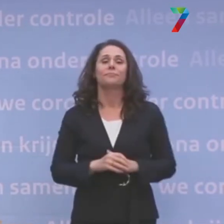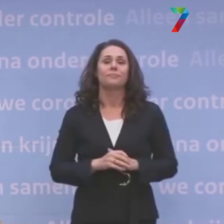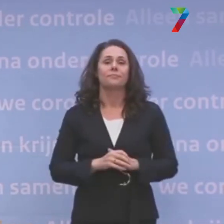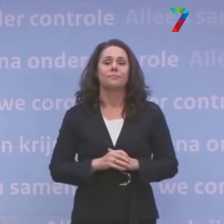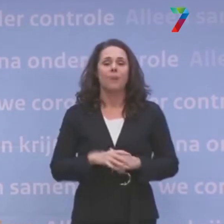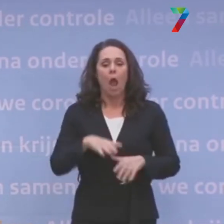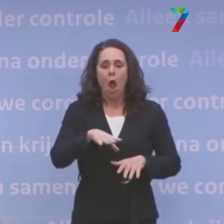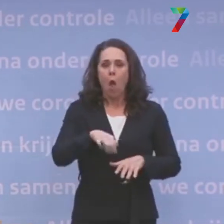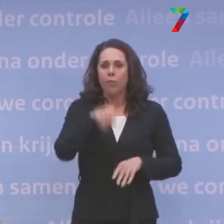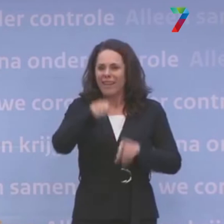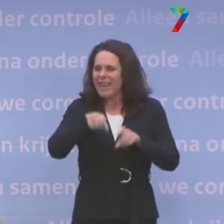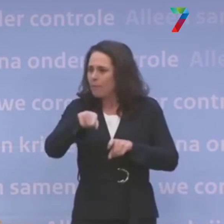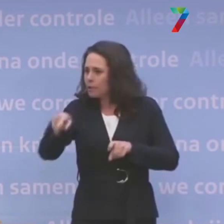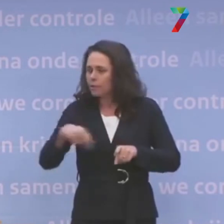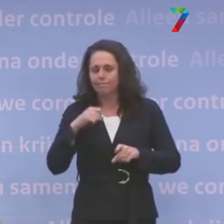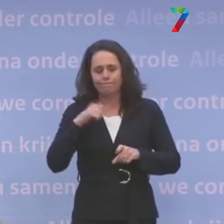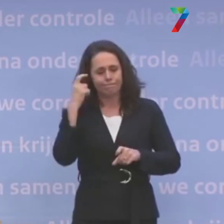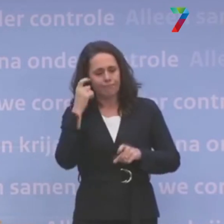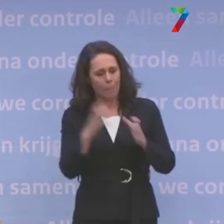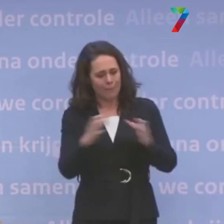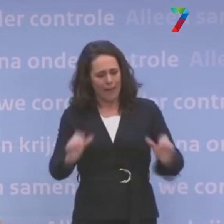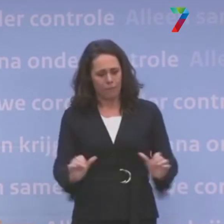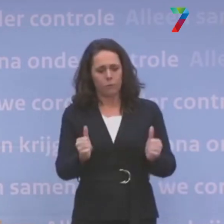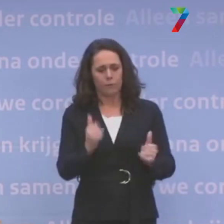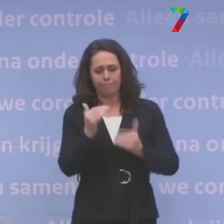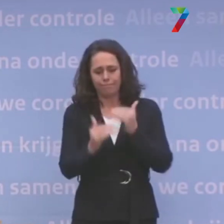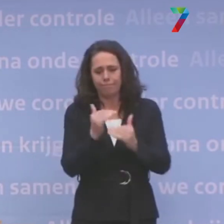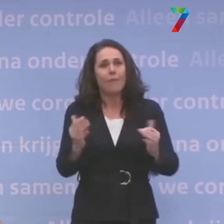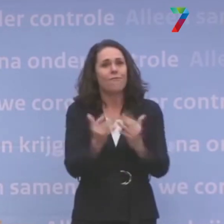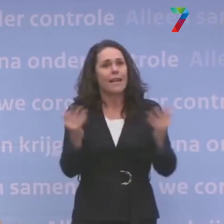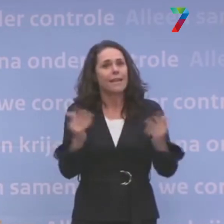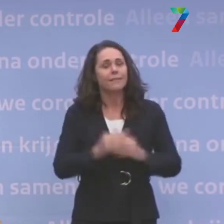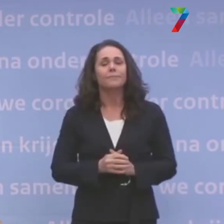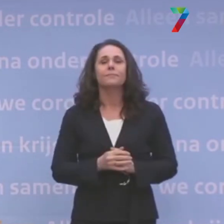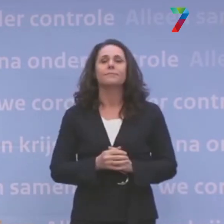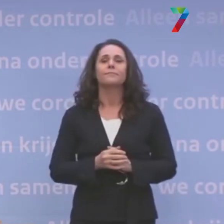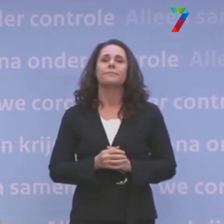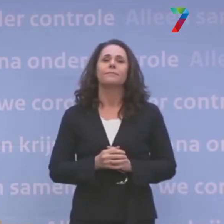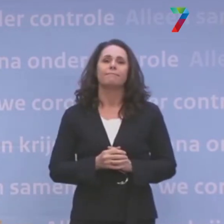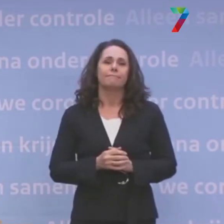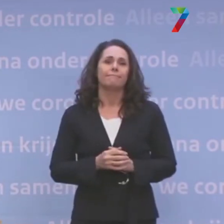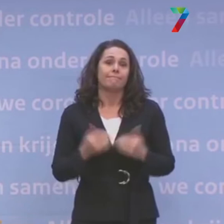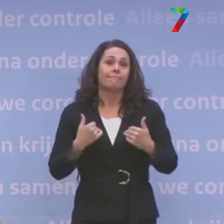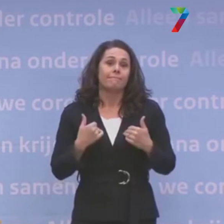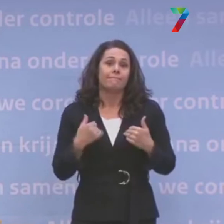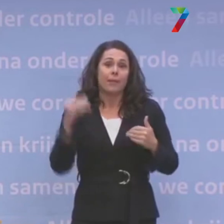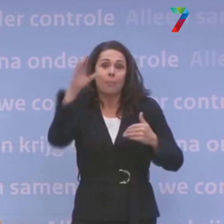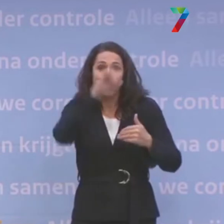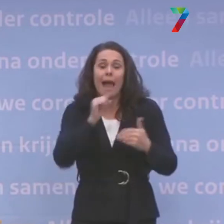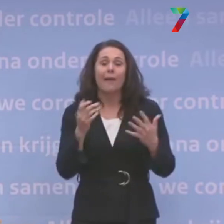Ondernemers vragen zich af wanneer ze hun bedrijven kunnen opstarten. En hoezeer ik ook begrijp dat